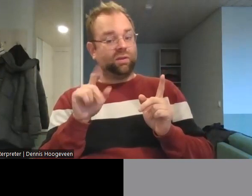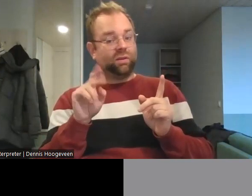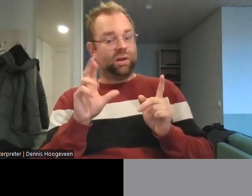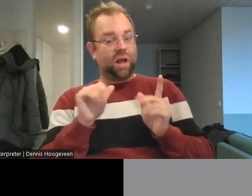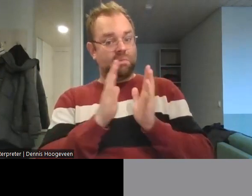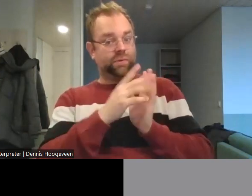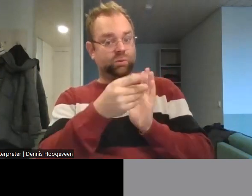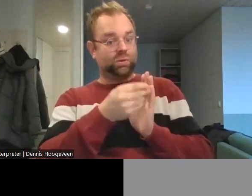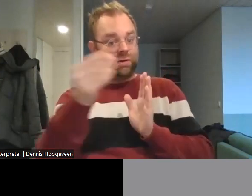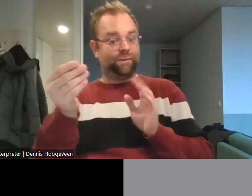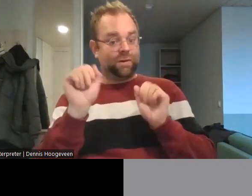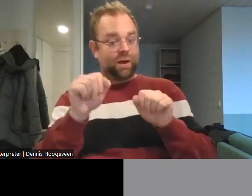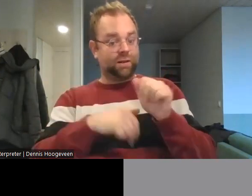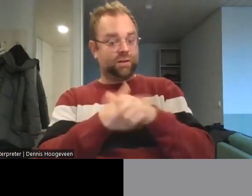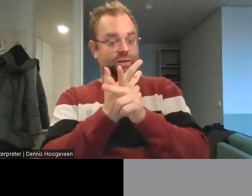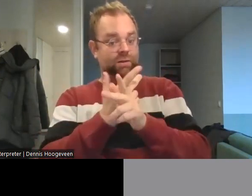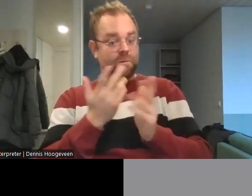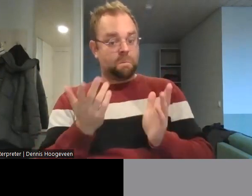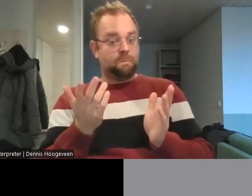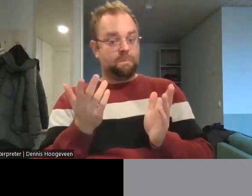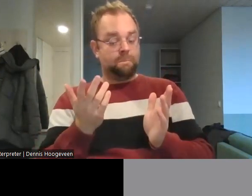de la caméra?